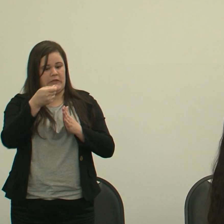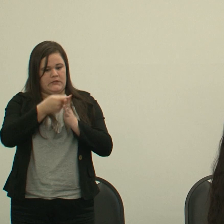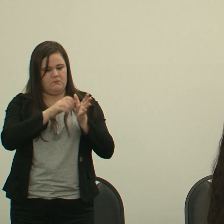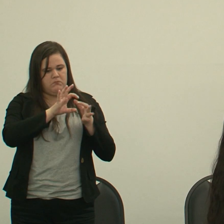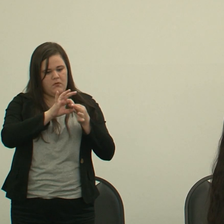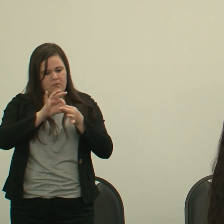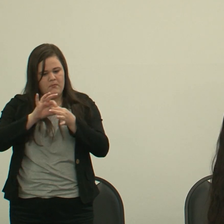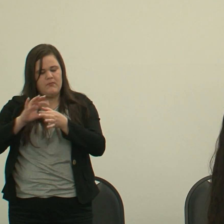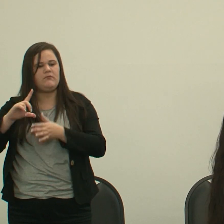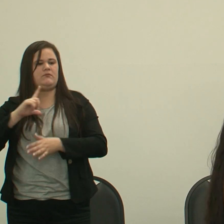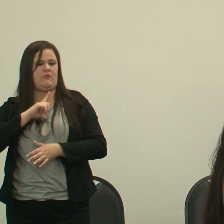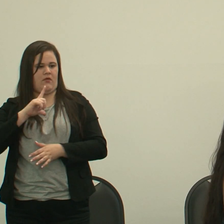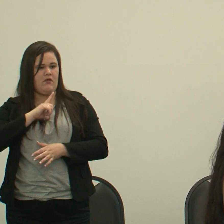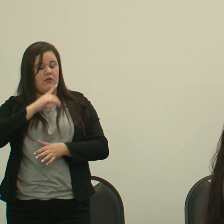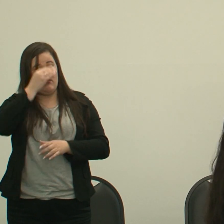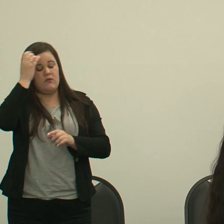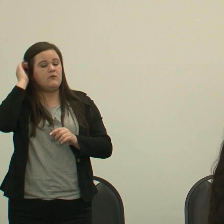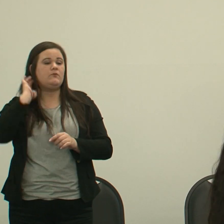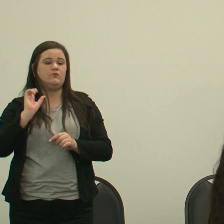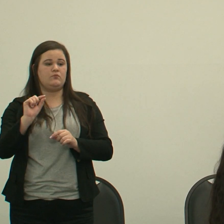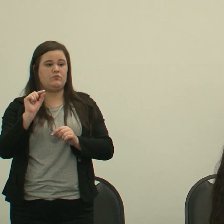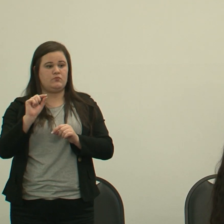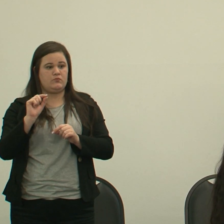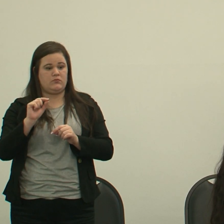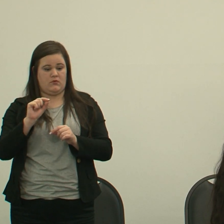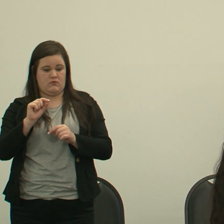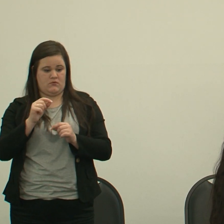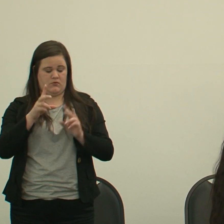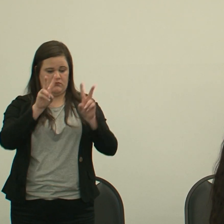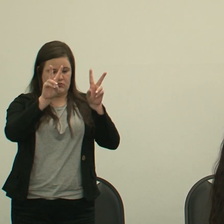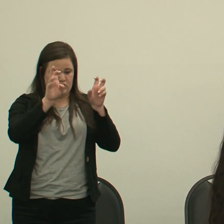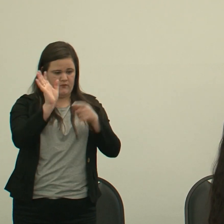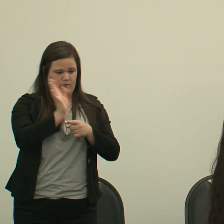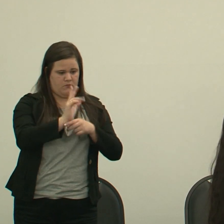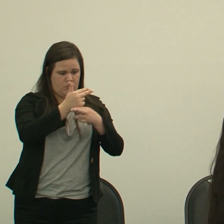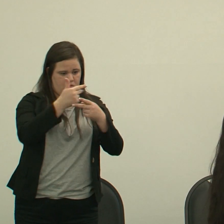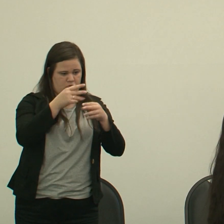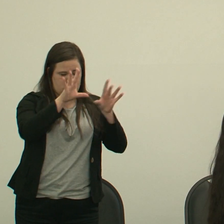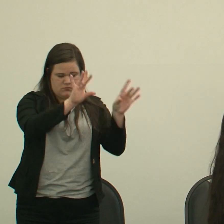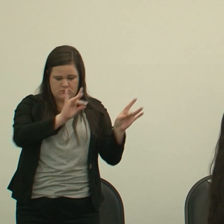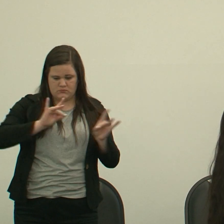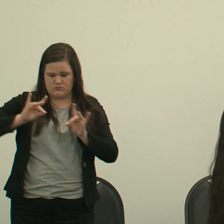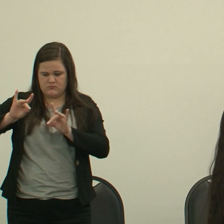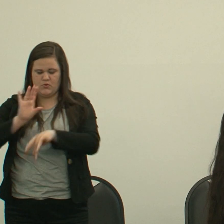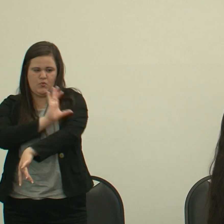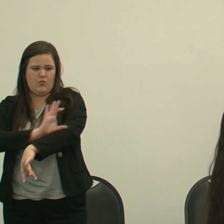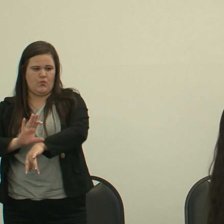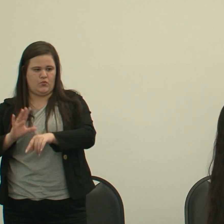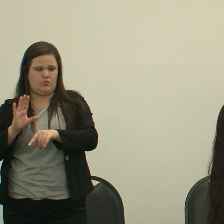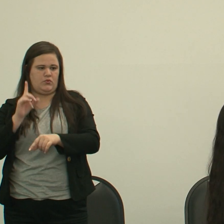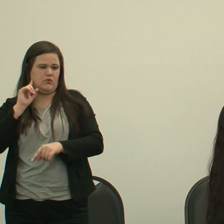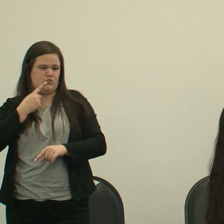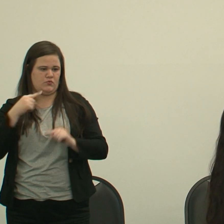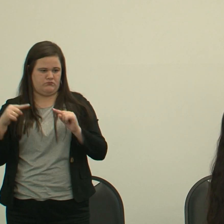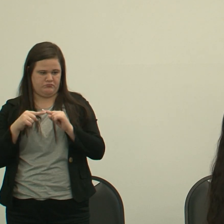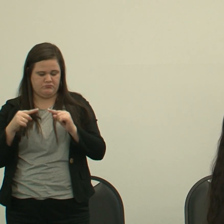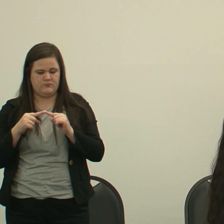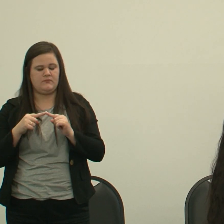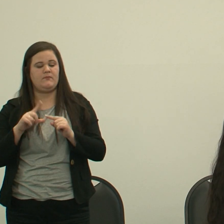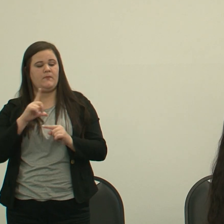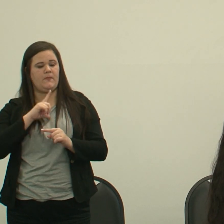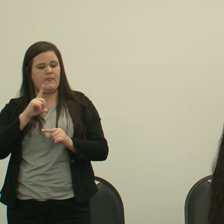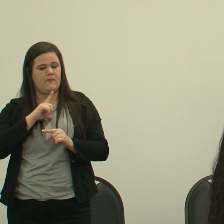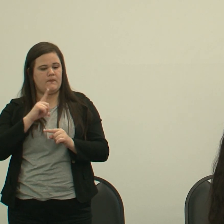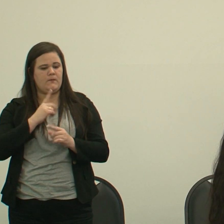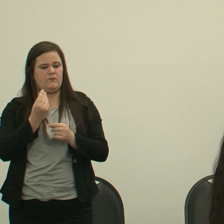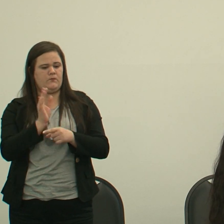Trazer o título dos filmes para a cultura surda. Não coloquei, mas assim, tem filmes bem conhecidos e que ele faz